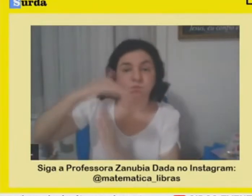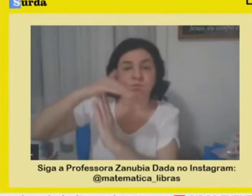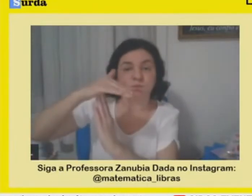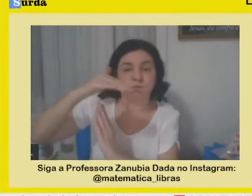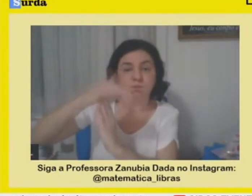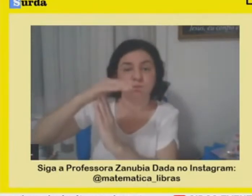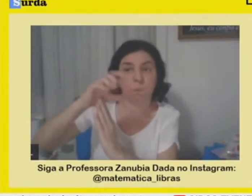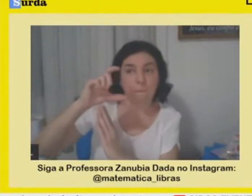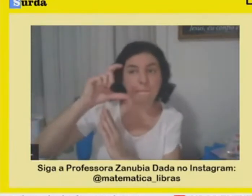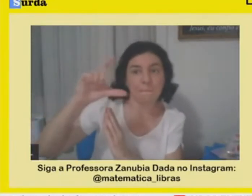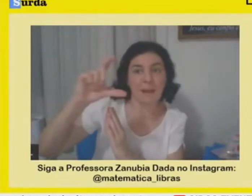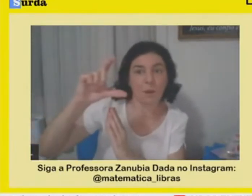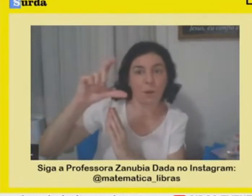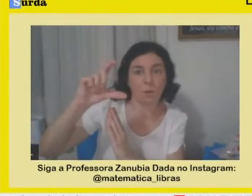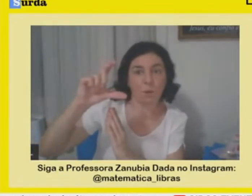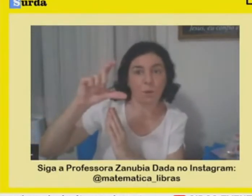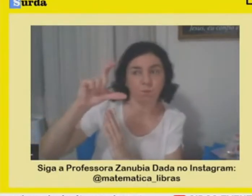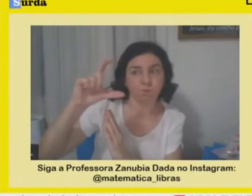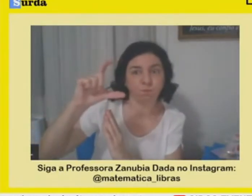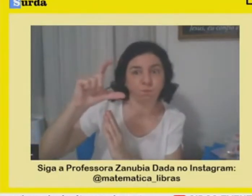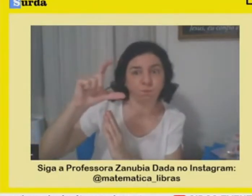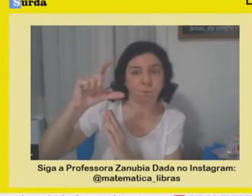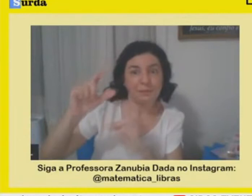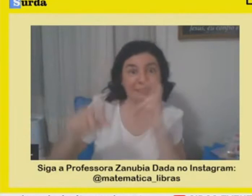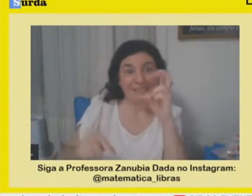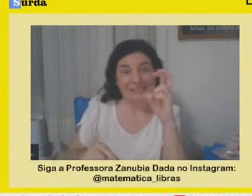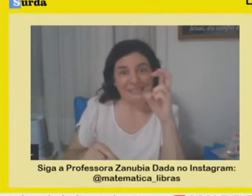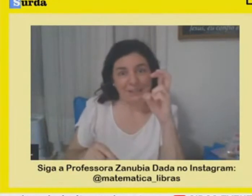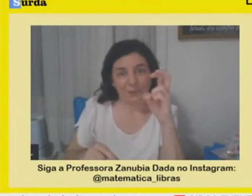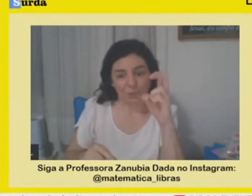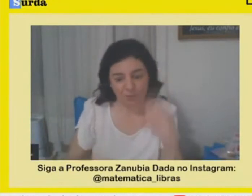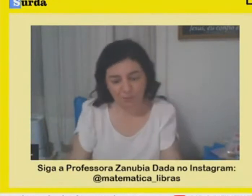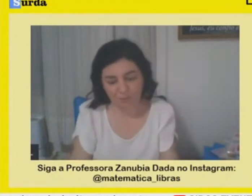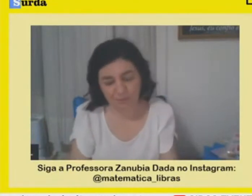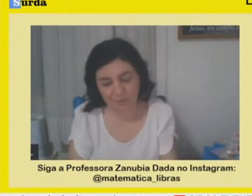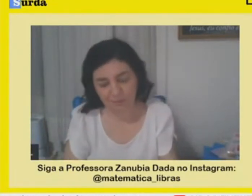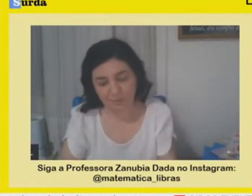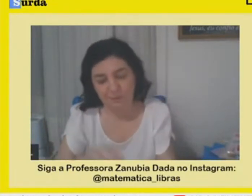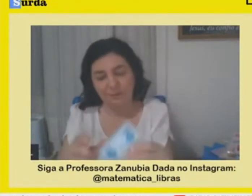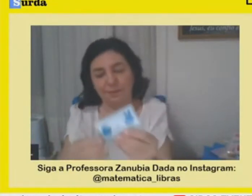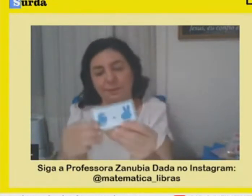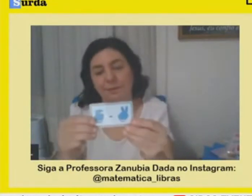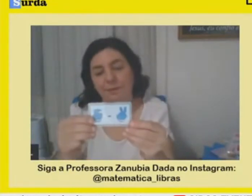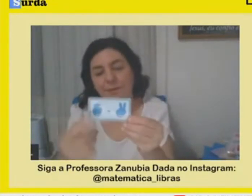5. Ó, 5 é o maior. 5.